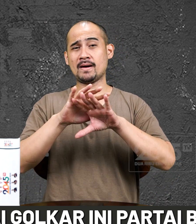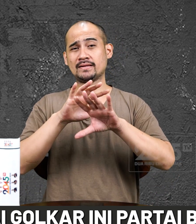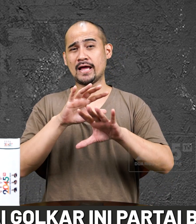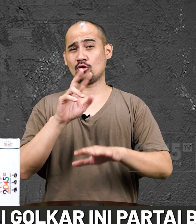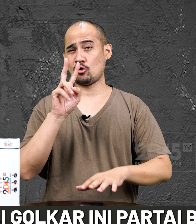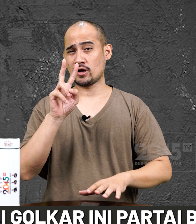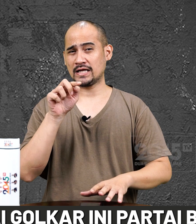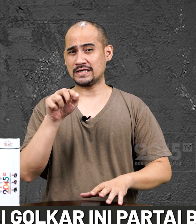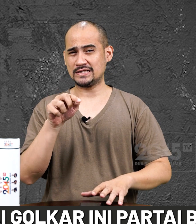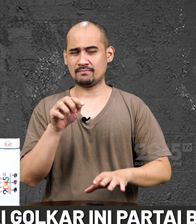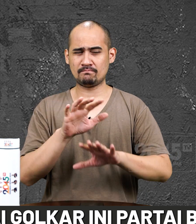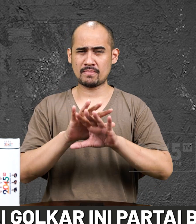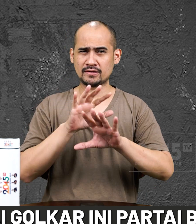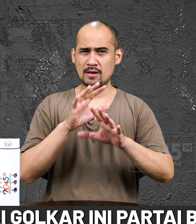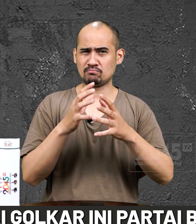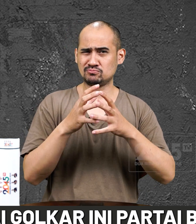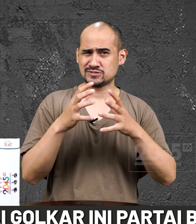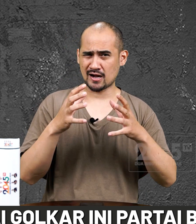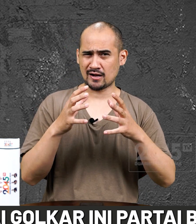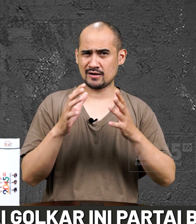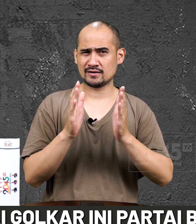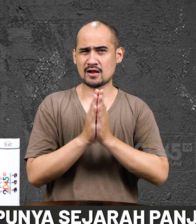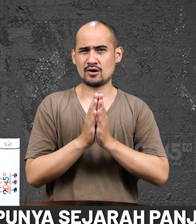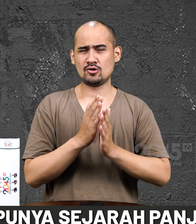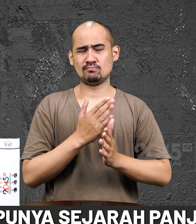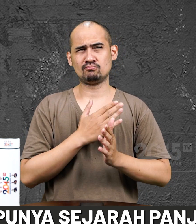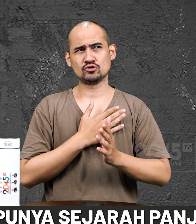Partai Golkar ini partai besar dan punya sejarah panjang.